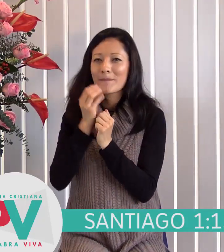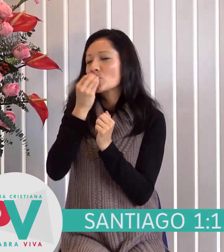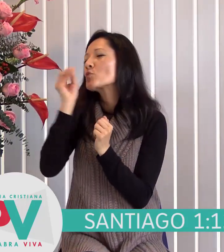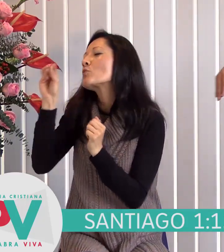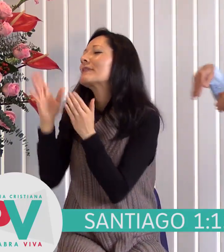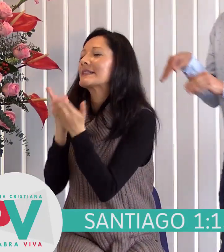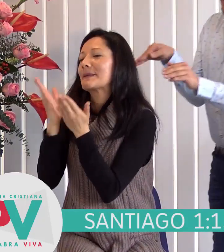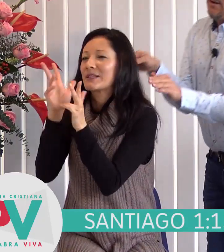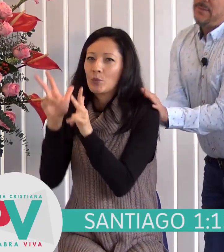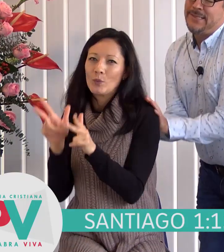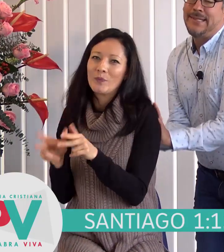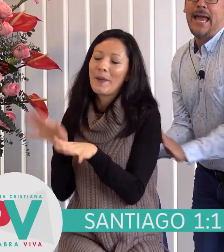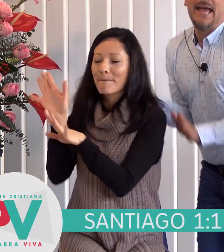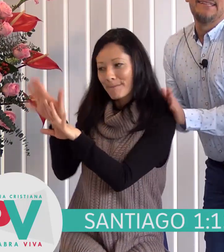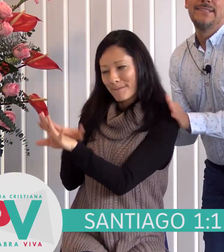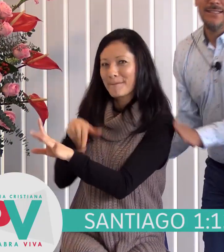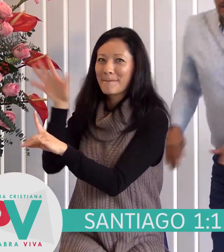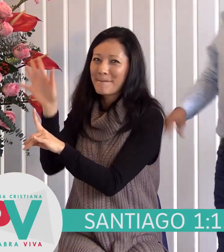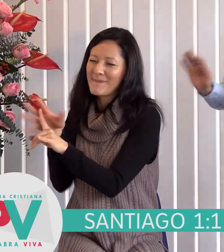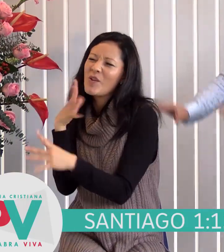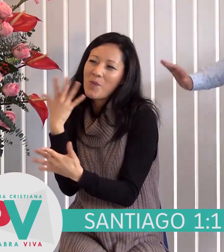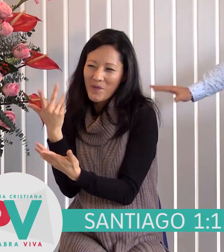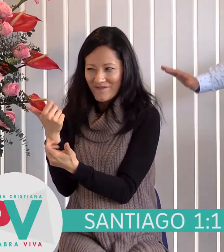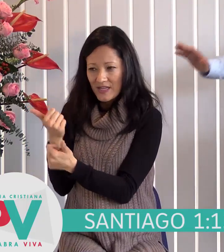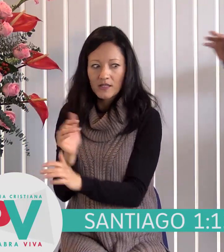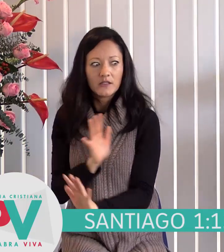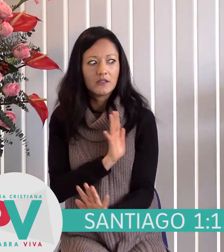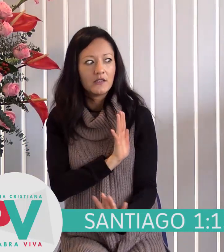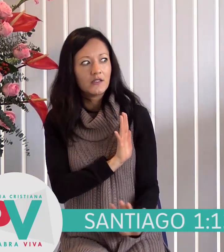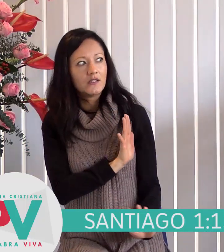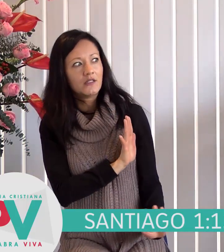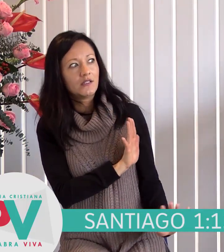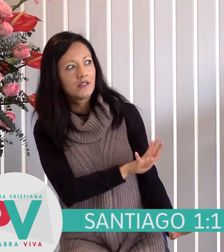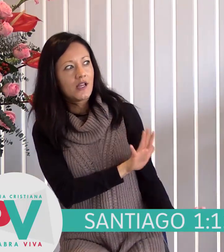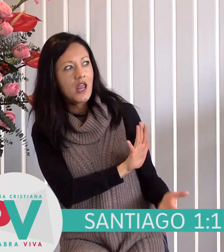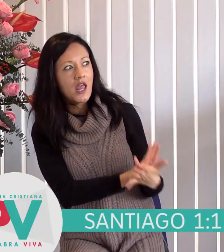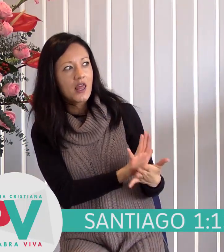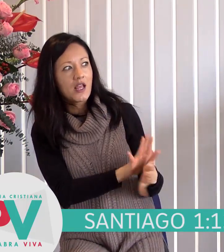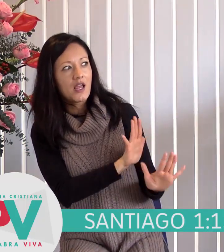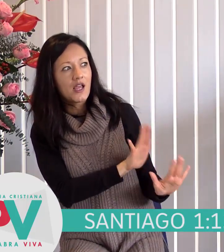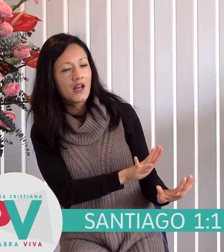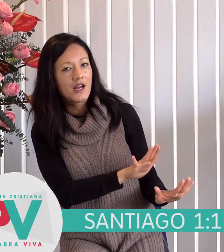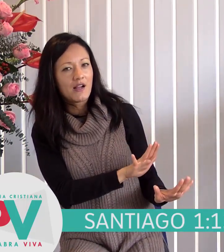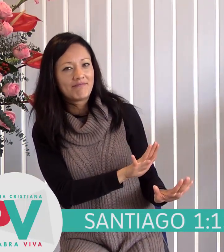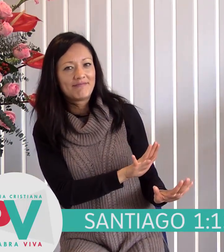siervito, ¿cómo estás? Ay, quieta.